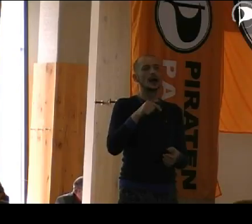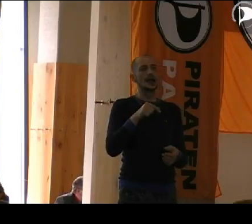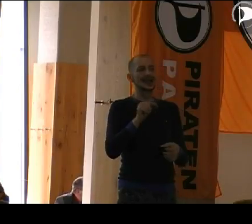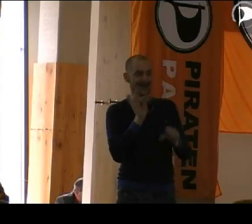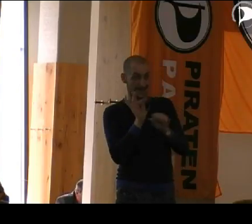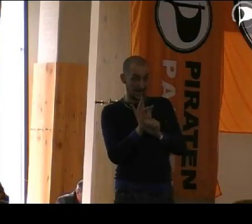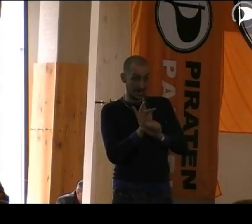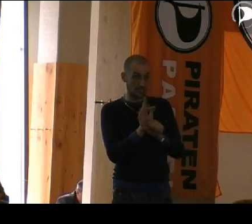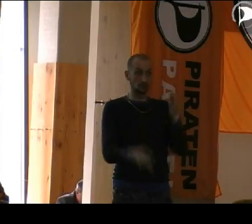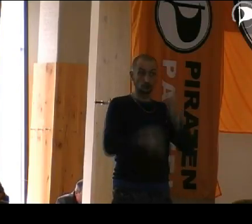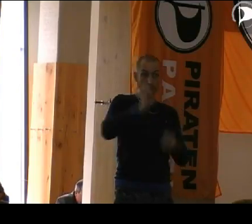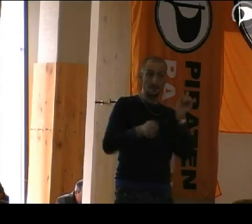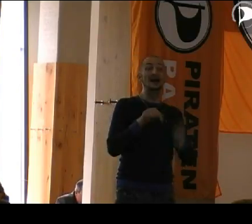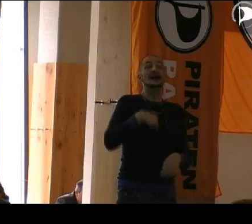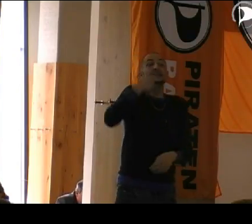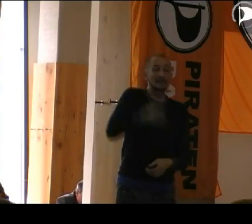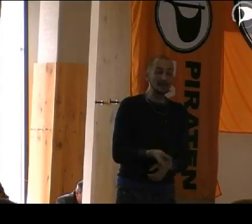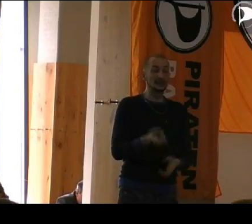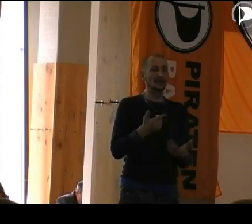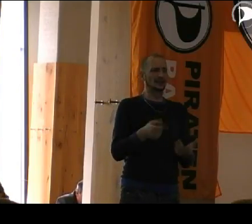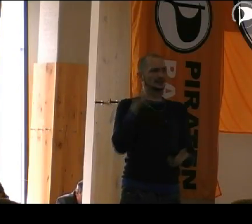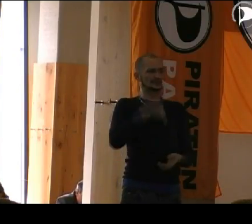dahin geht das nicht gar nicht meister er bekommt von mir bergauf